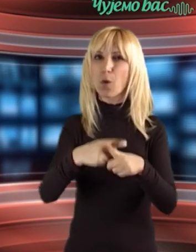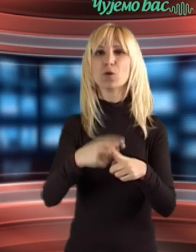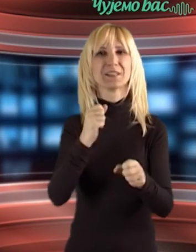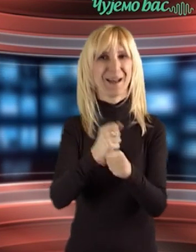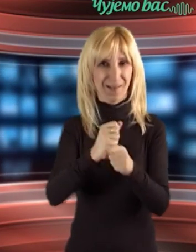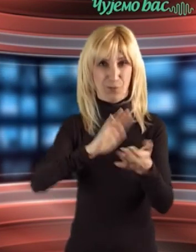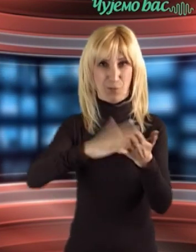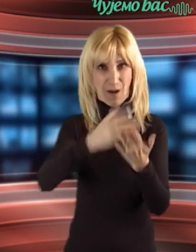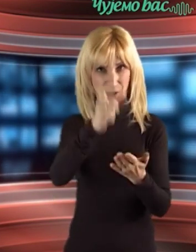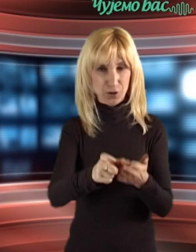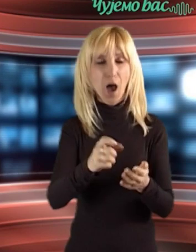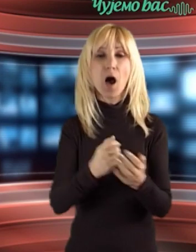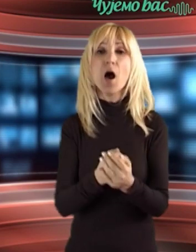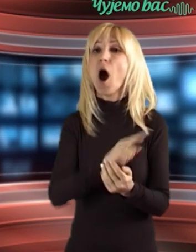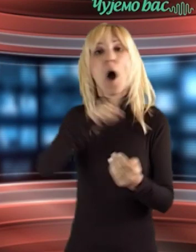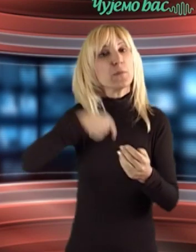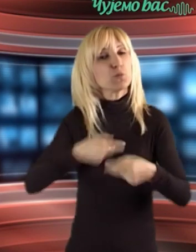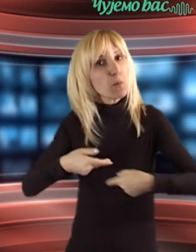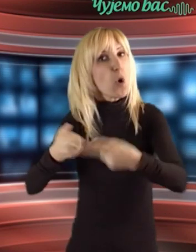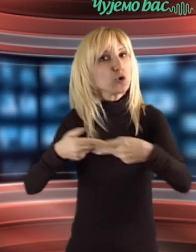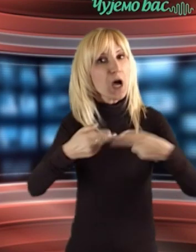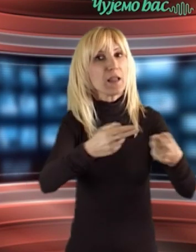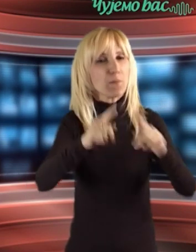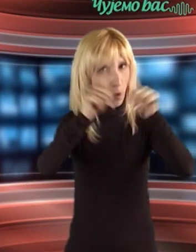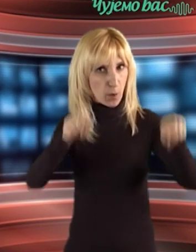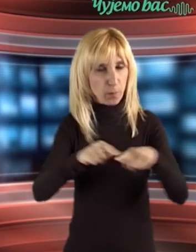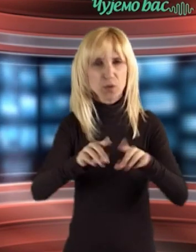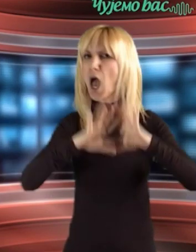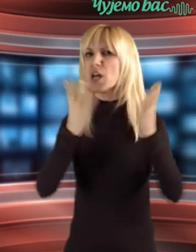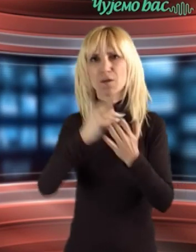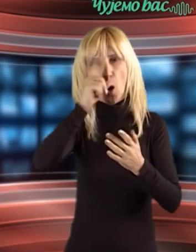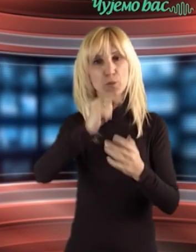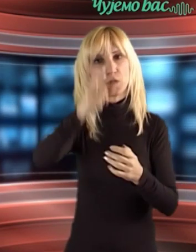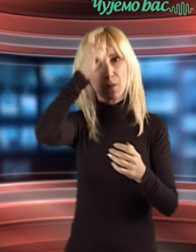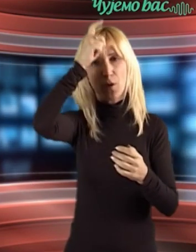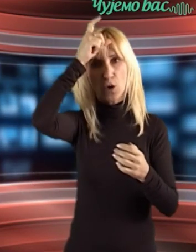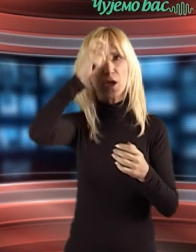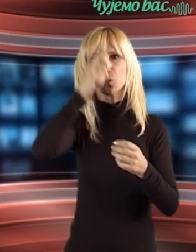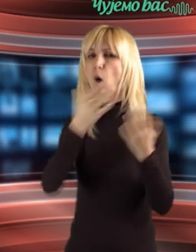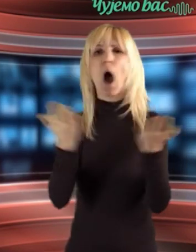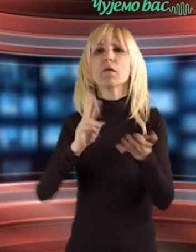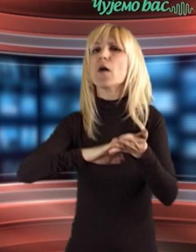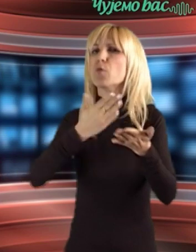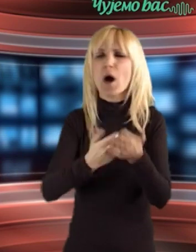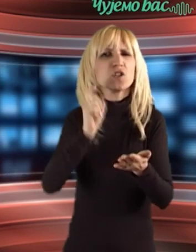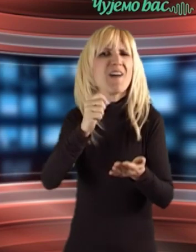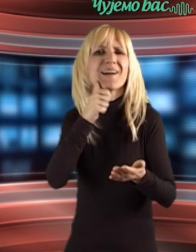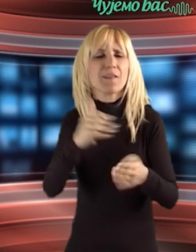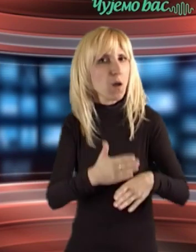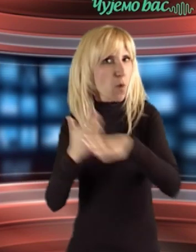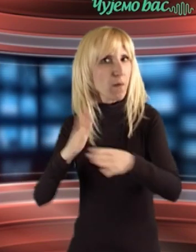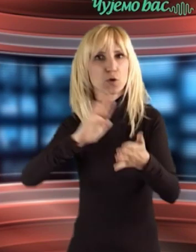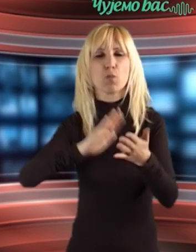tumača. Bićemo u prilici da pošaljemo dopise svim opštinama beogradskim na kojima tumači svakodnevno daju